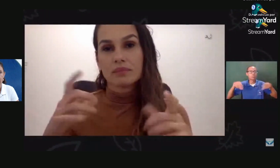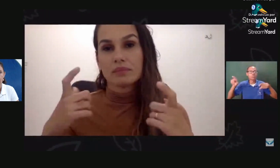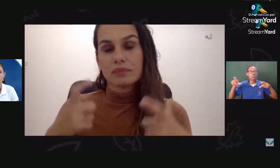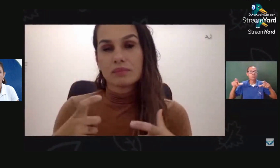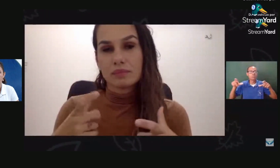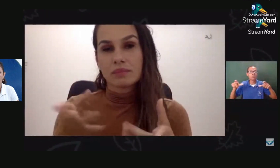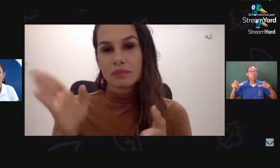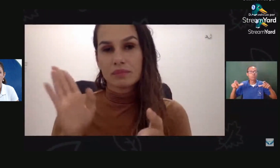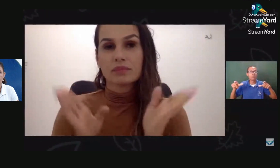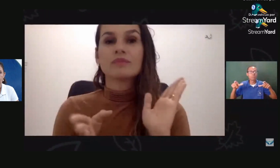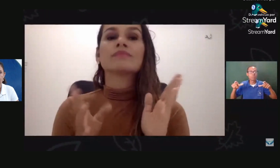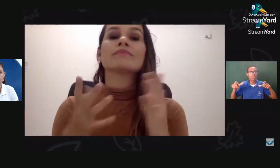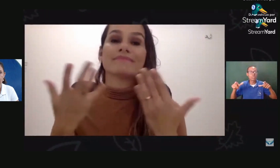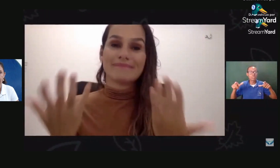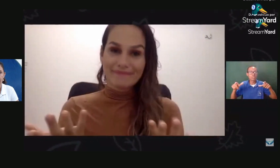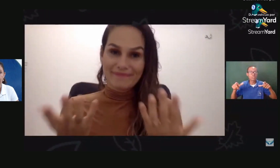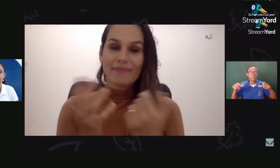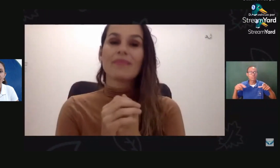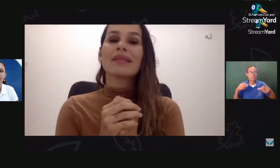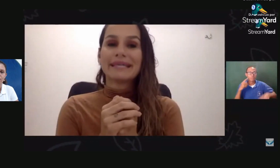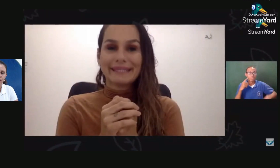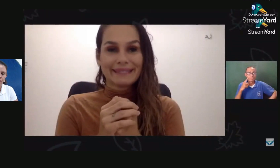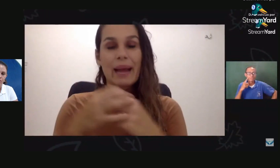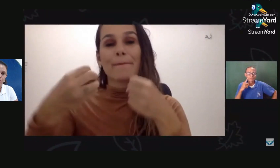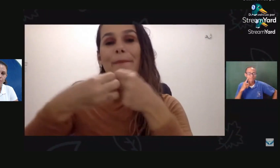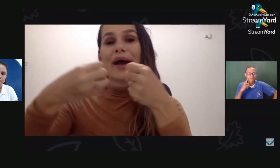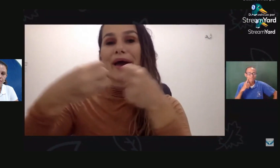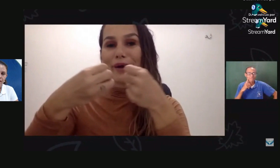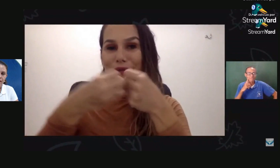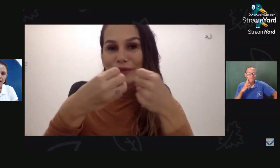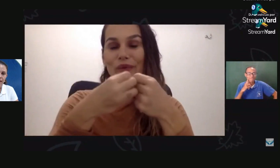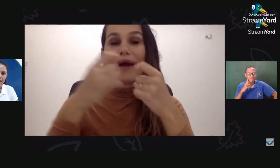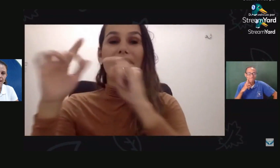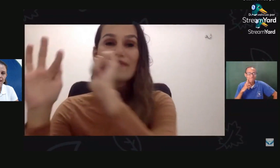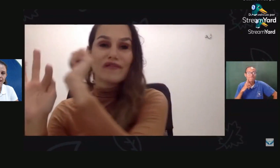crianças, ficam onde? Em que lugar? Pois é, Reginaldo,